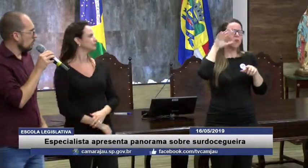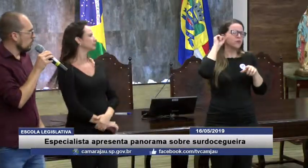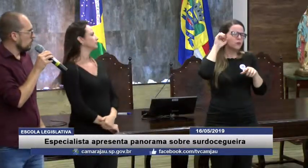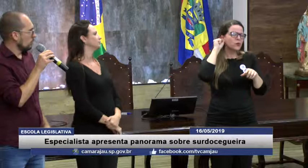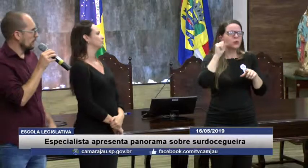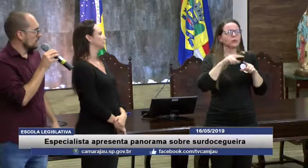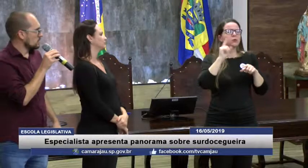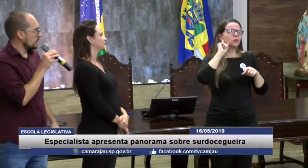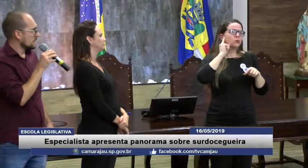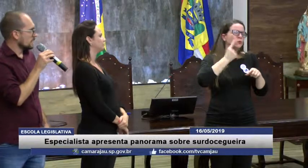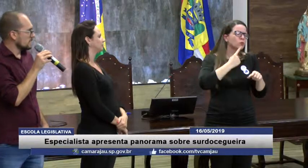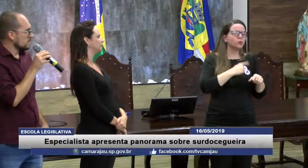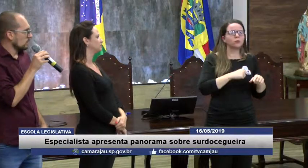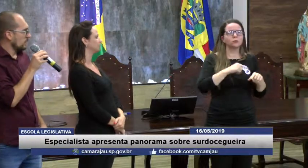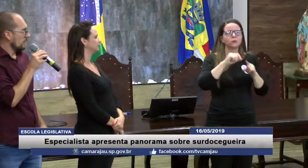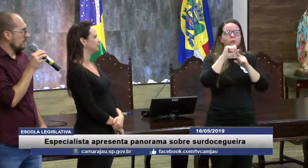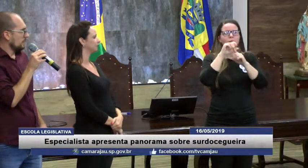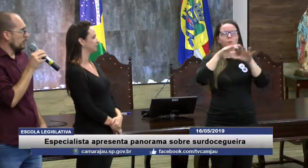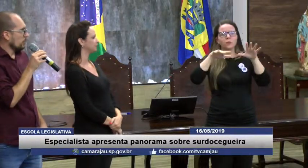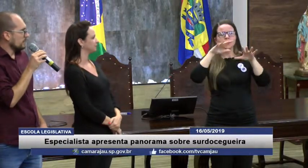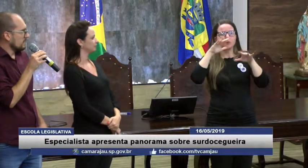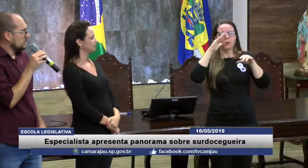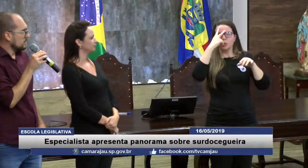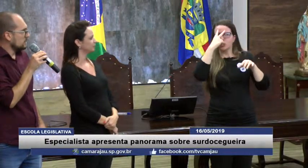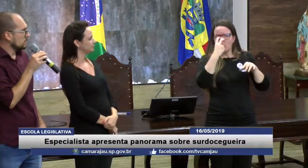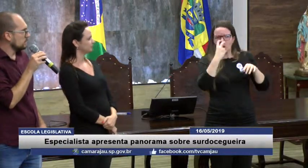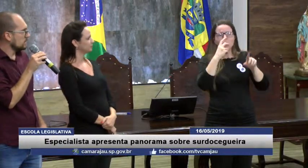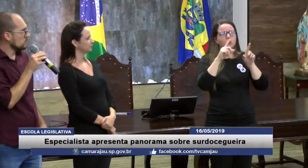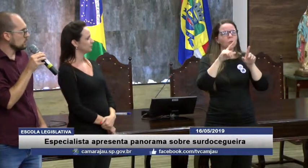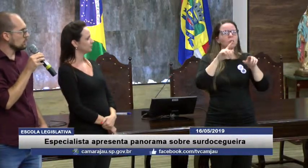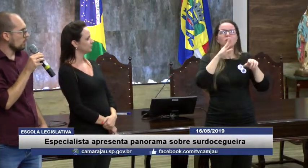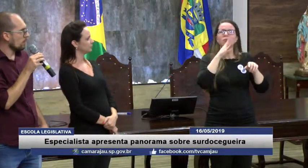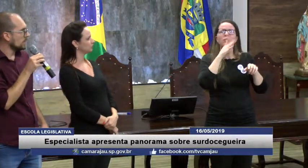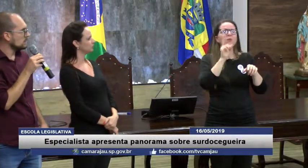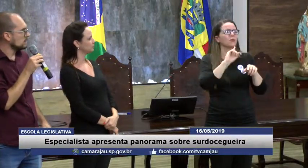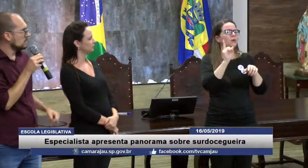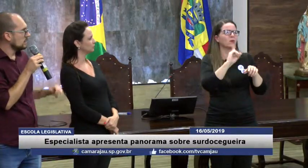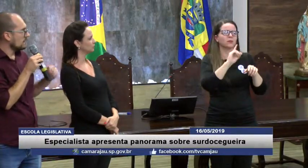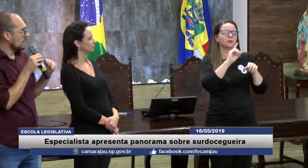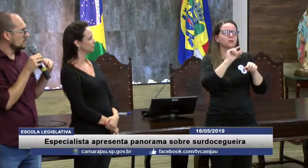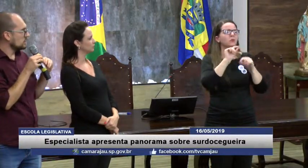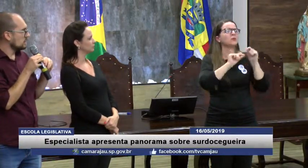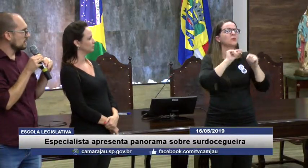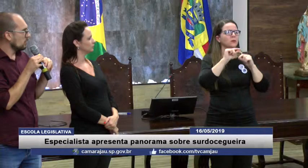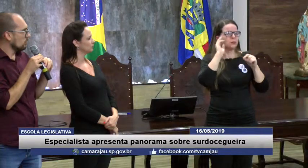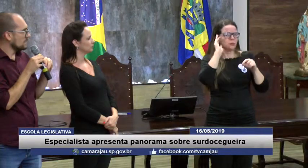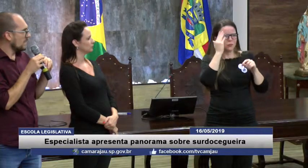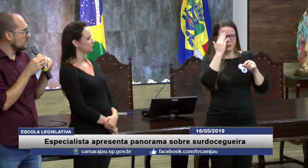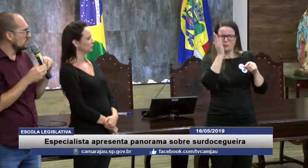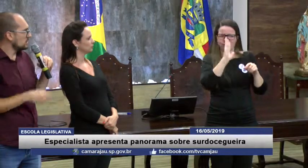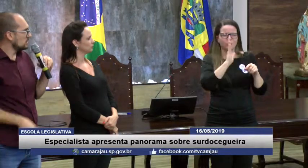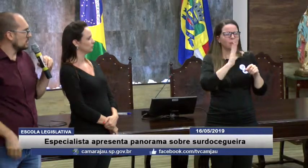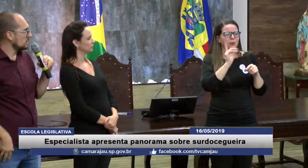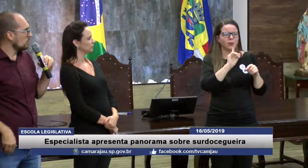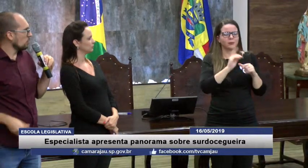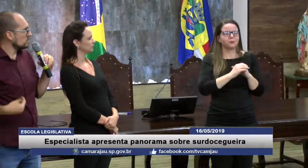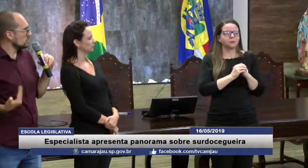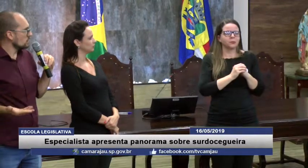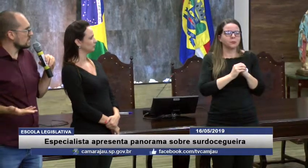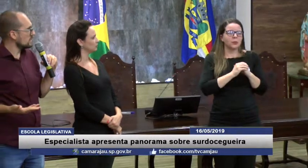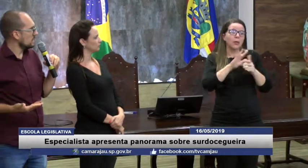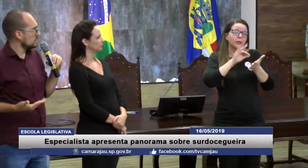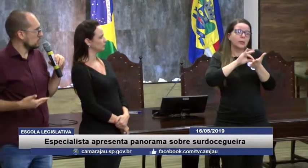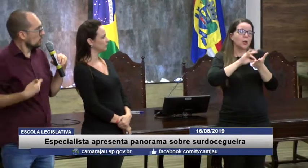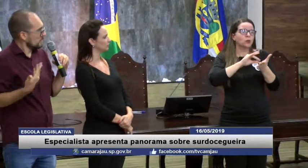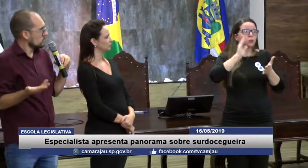Falando um pouco sobre essa questão da importância de difundir isso socialmente, a gente tinha uma série de